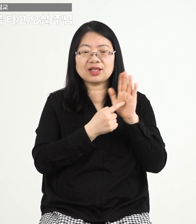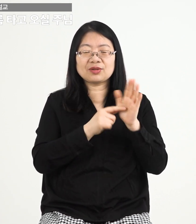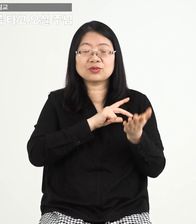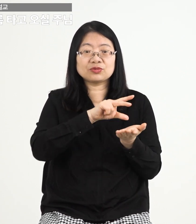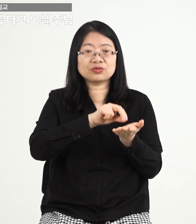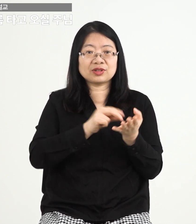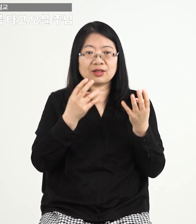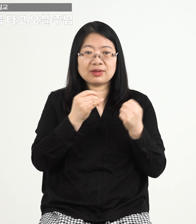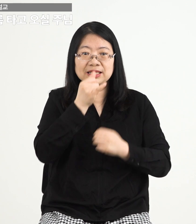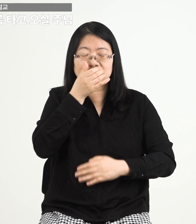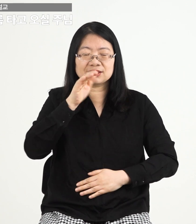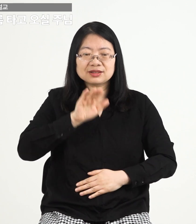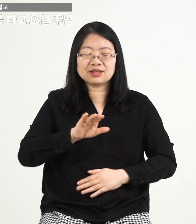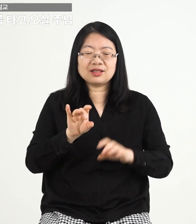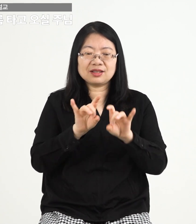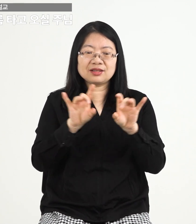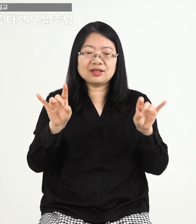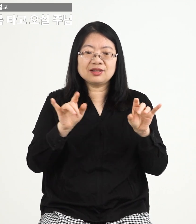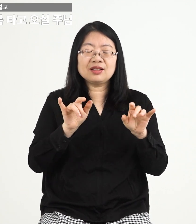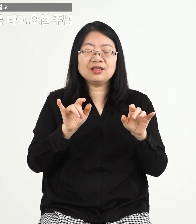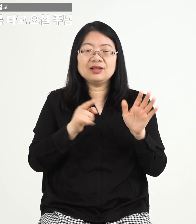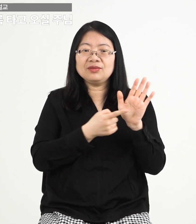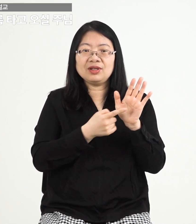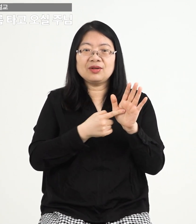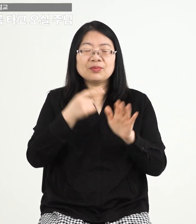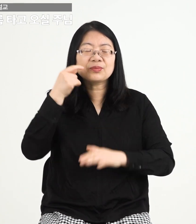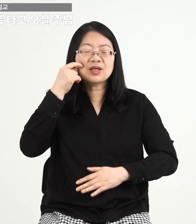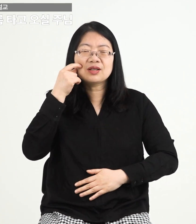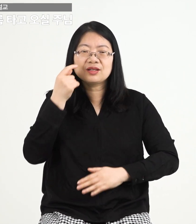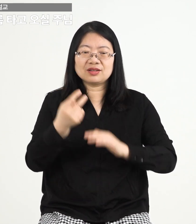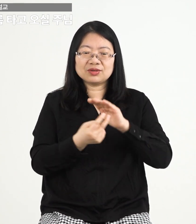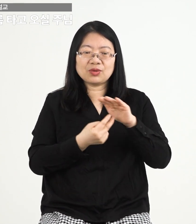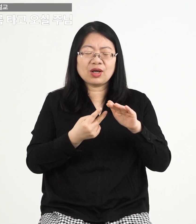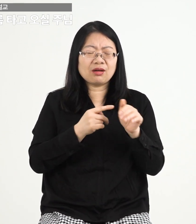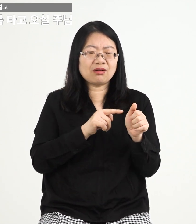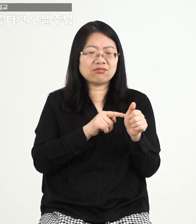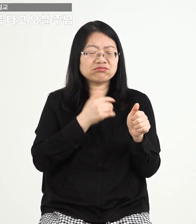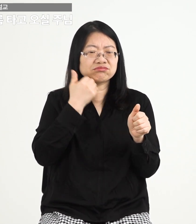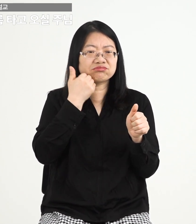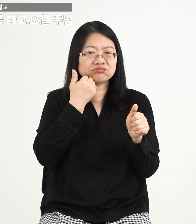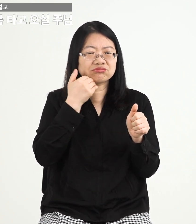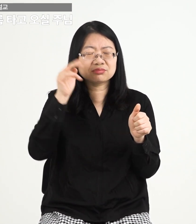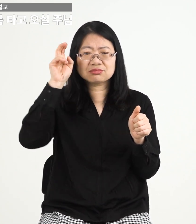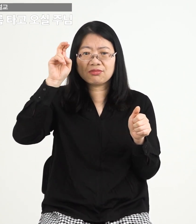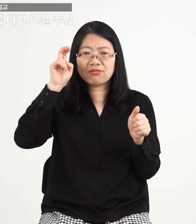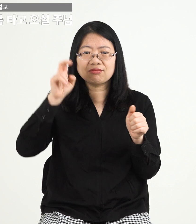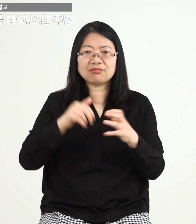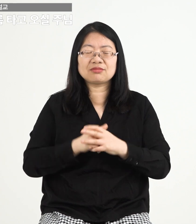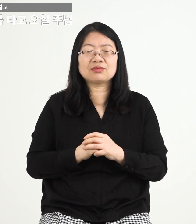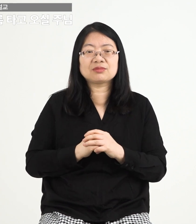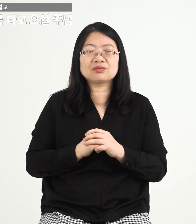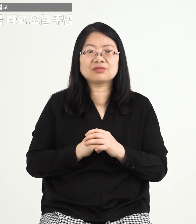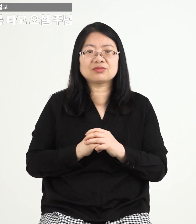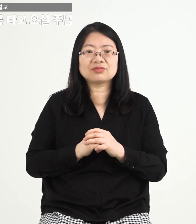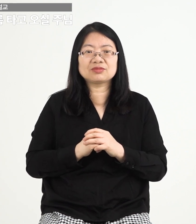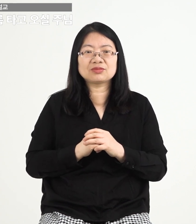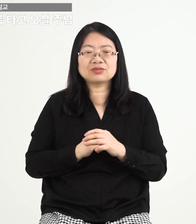일일이 다 소개할 수는 없고, 요한은 누군가, 아마도